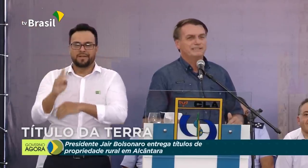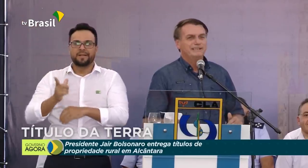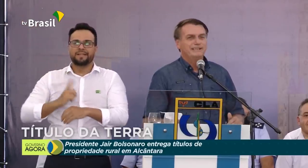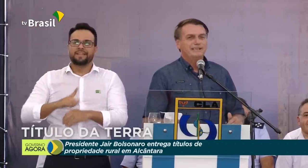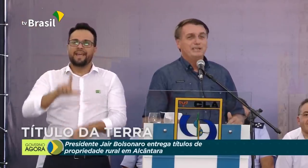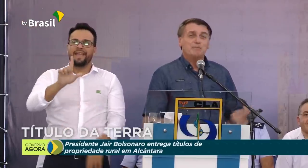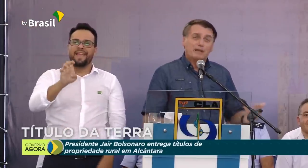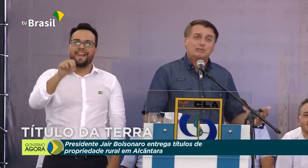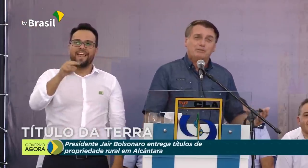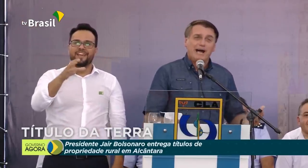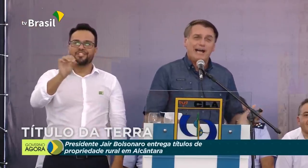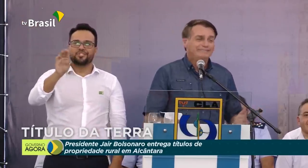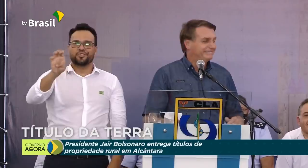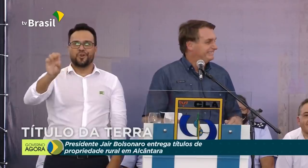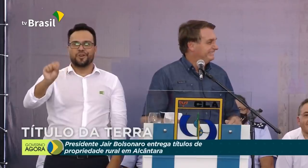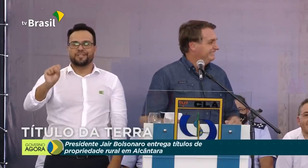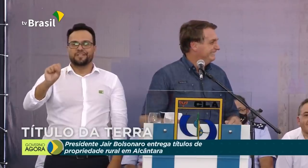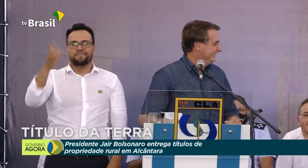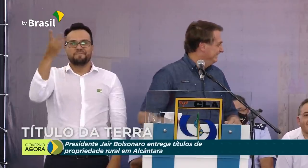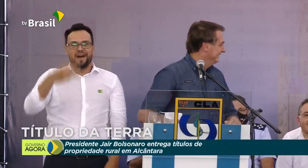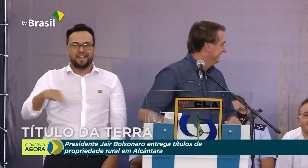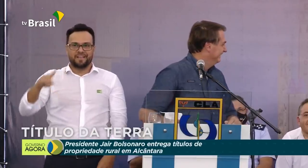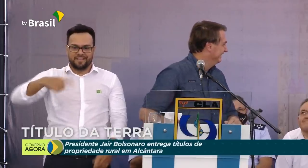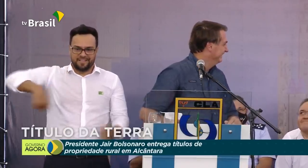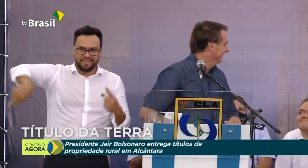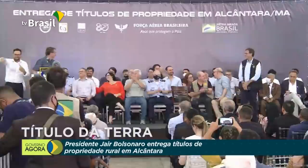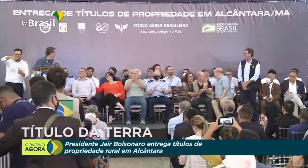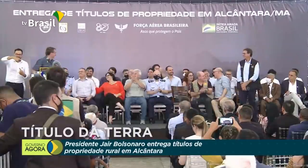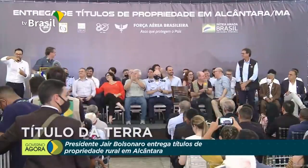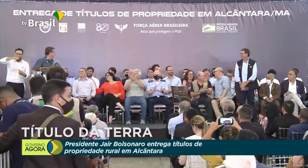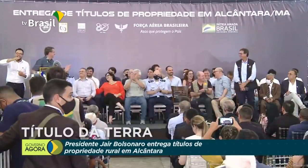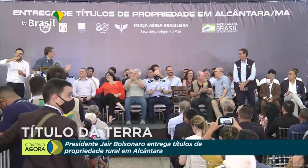Maranhenses. E para tomar,